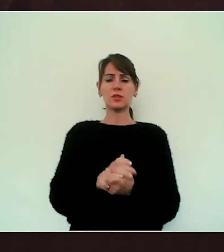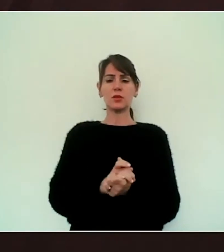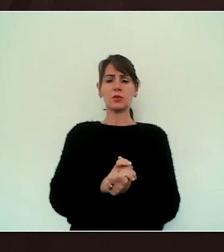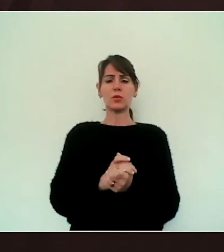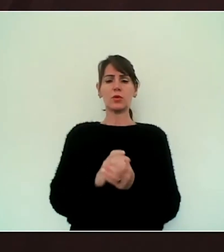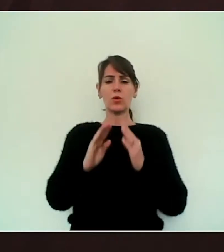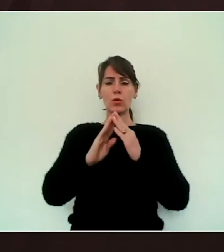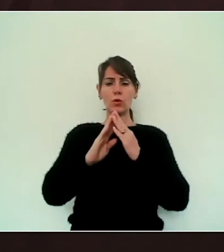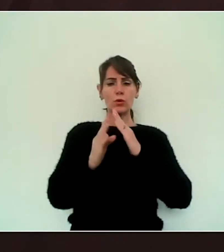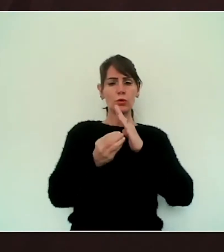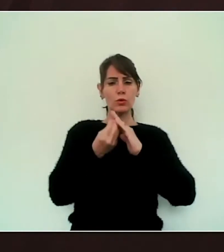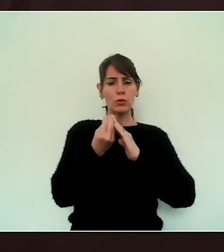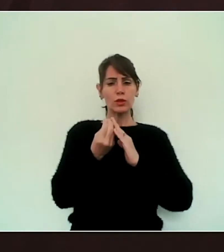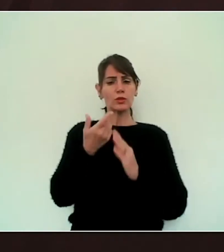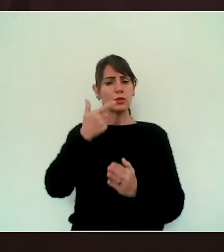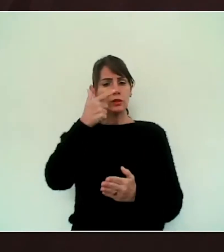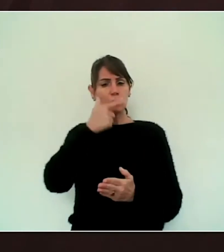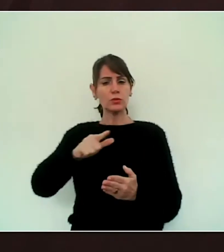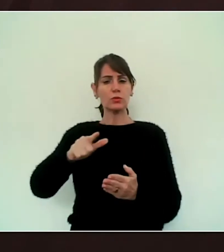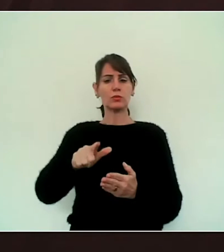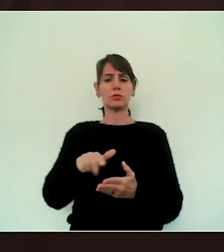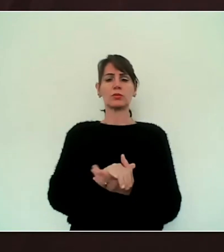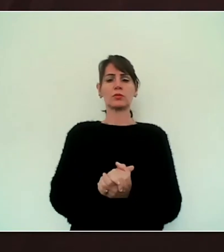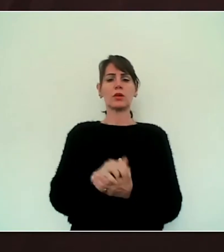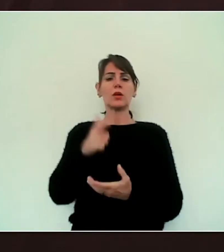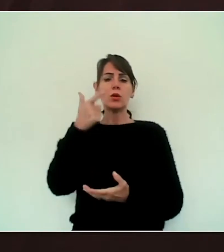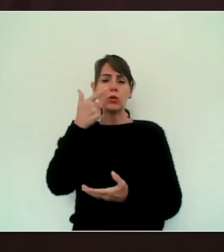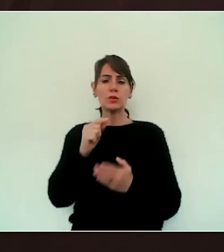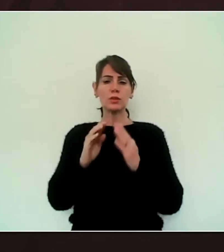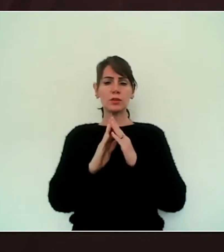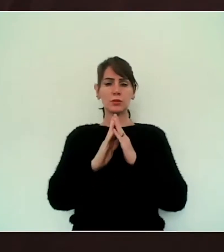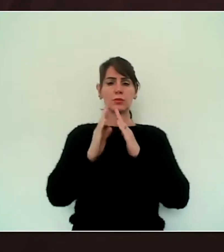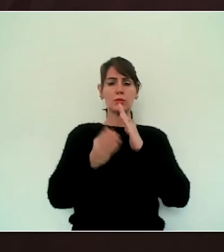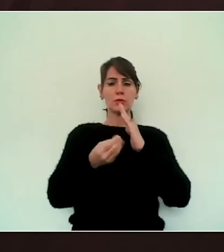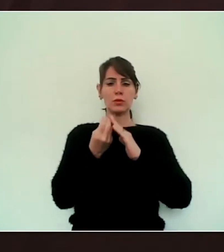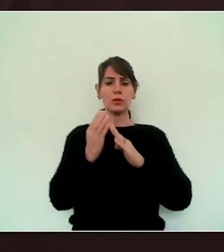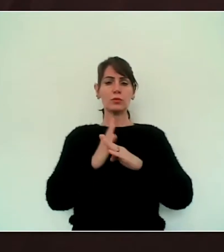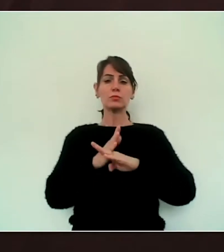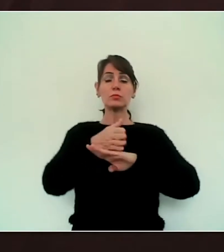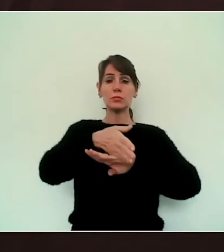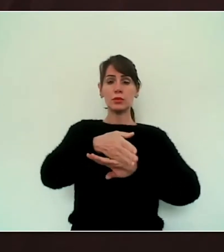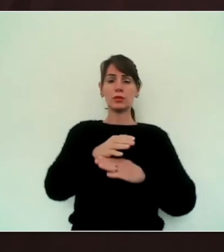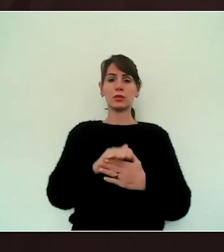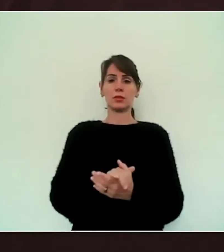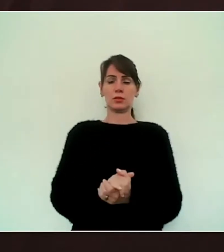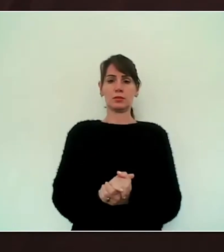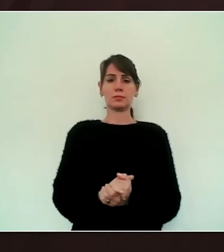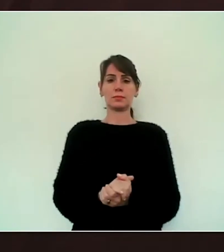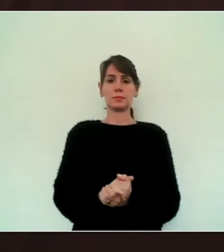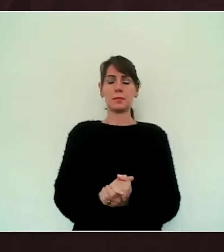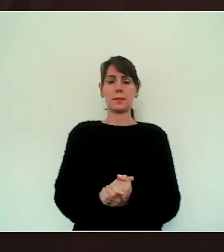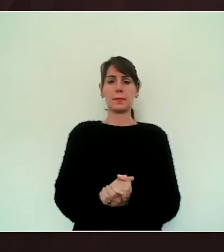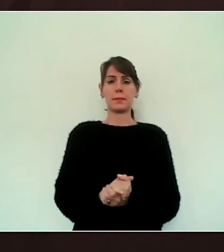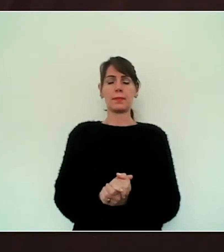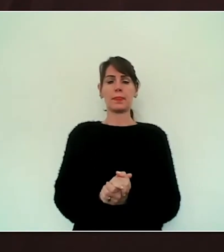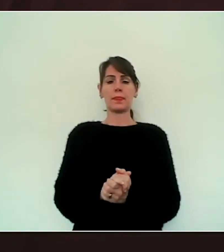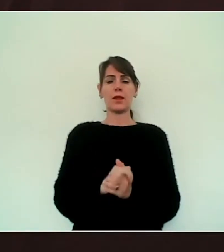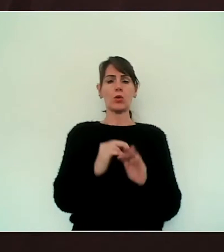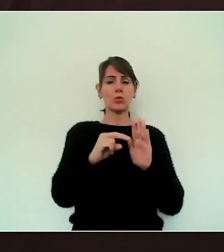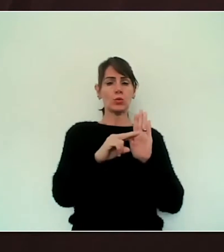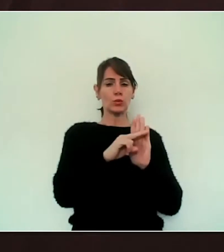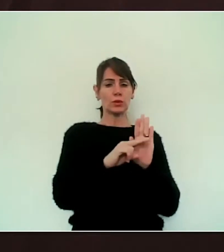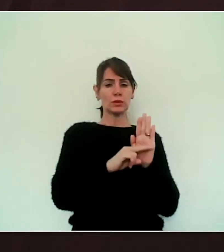tá? Eu não tenho autoridade para falar sobre isso, ele conhece, ele escreveu o seguinte: o sistema clerical,